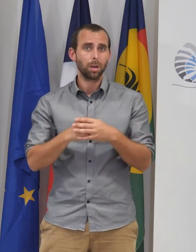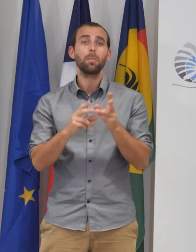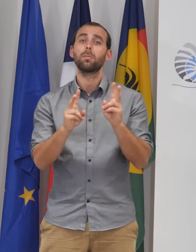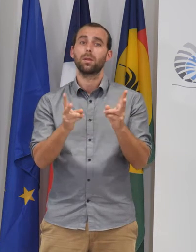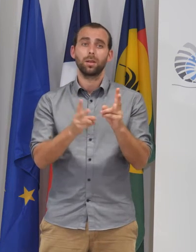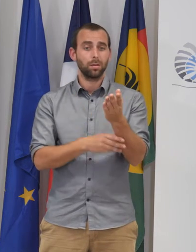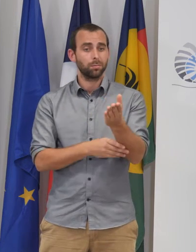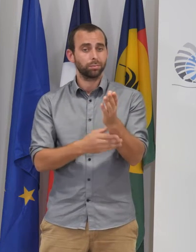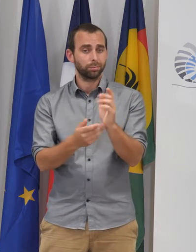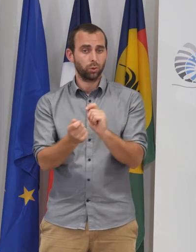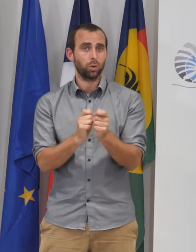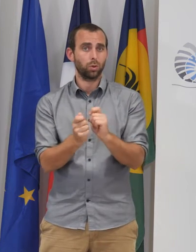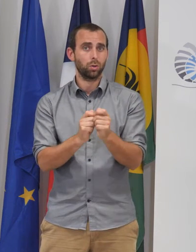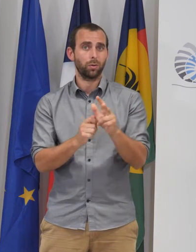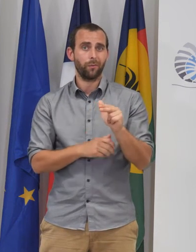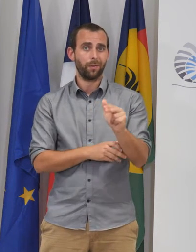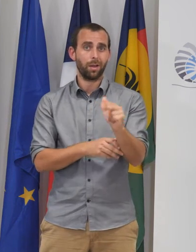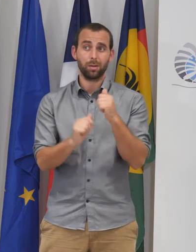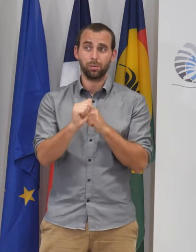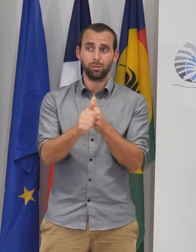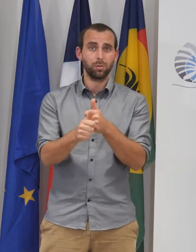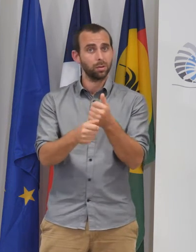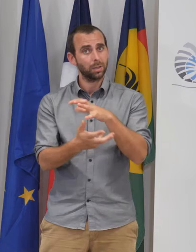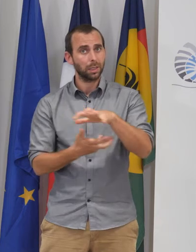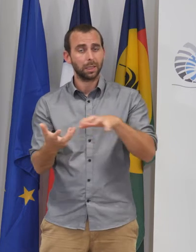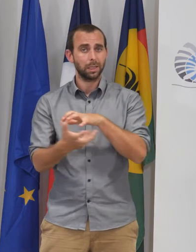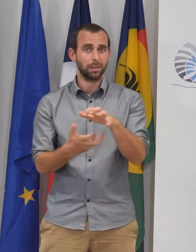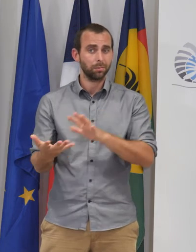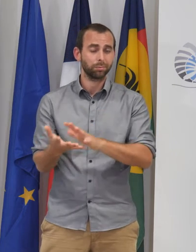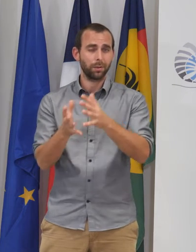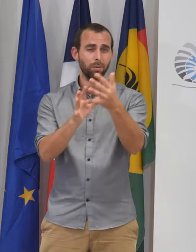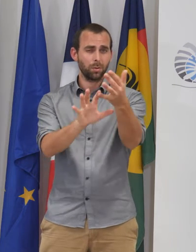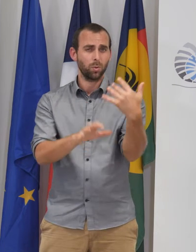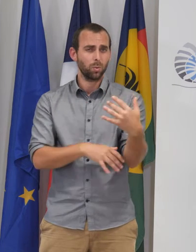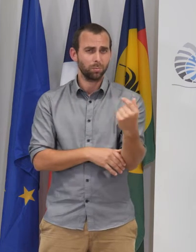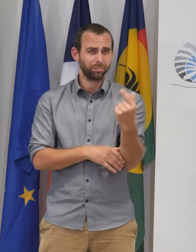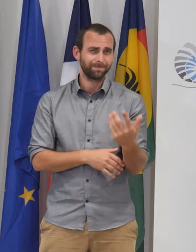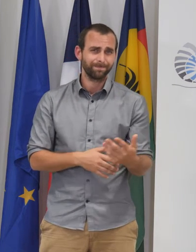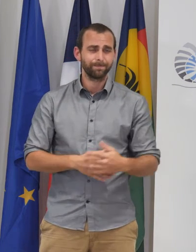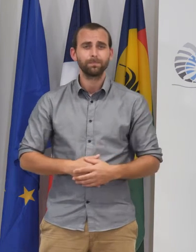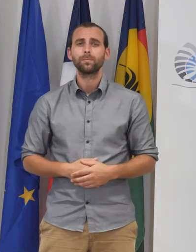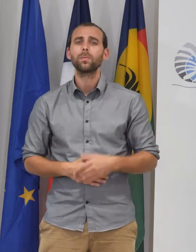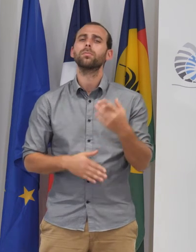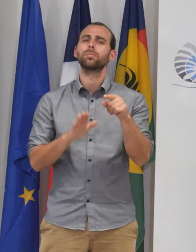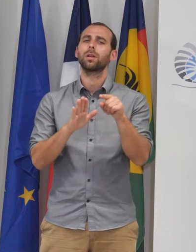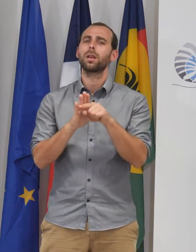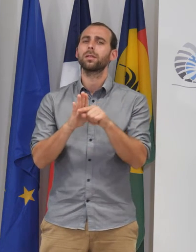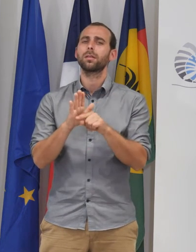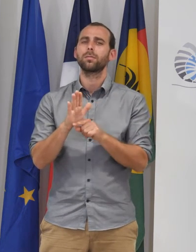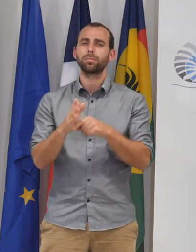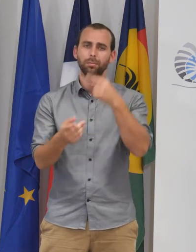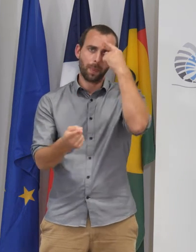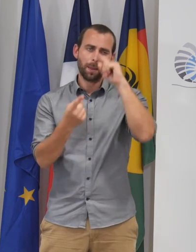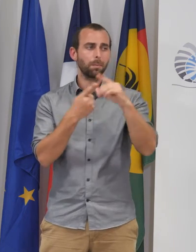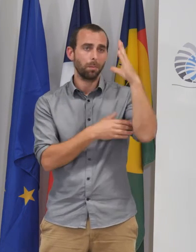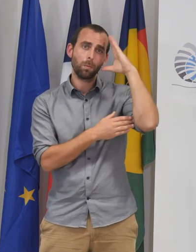susceptible de modifications également, compte tenu de l'avancée de la crise, l'avancée rapide. Et quand est-ce qu'on aura la liste des